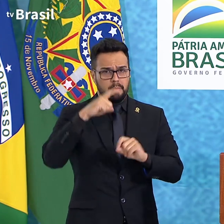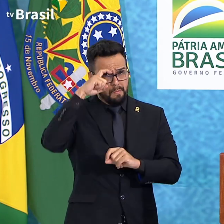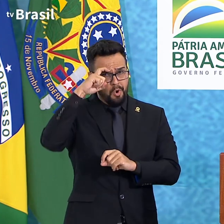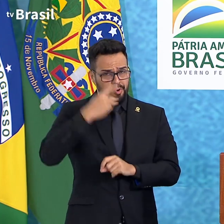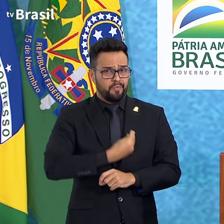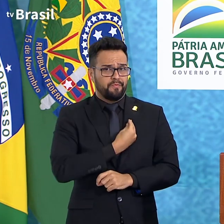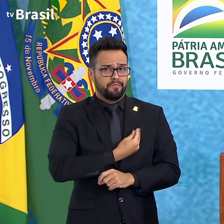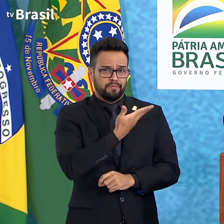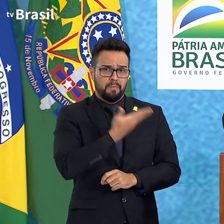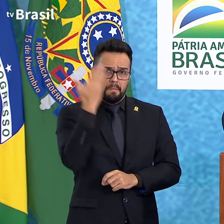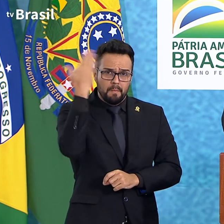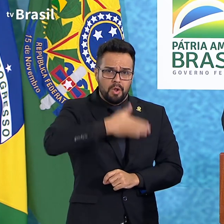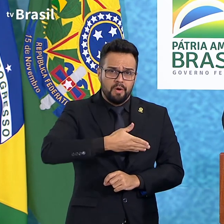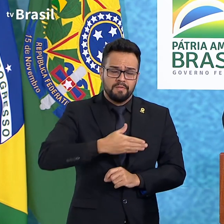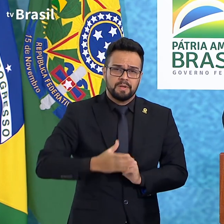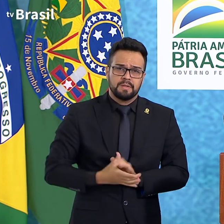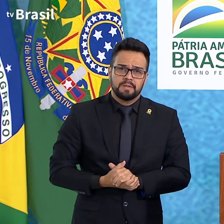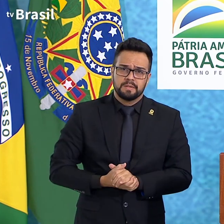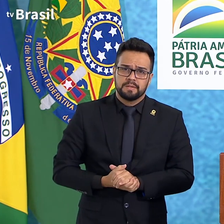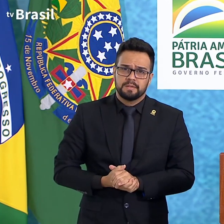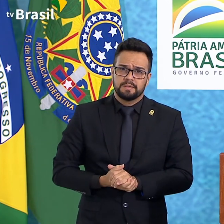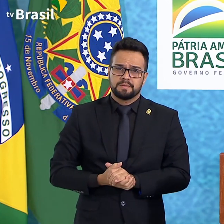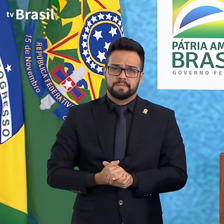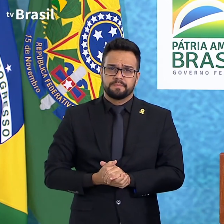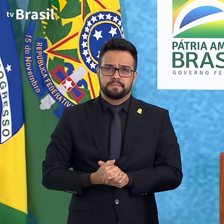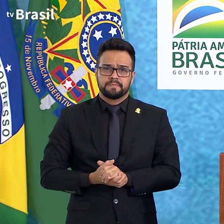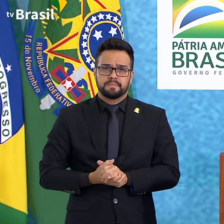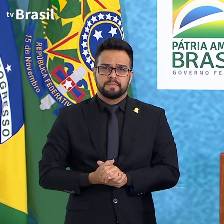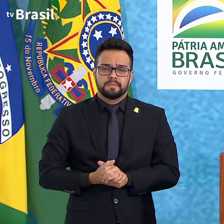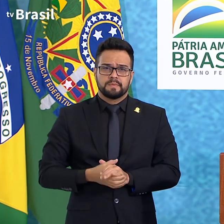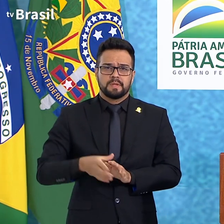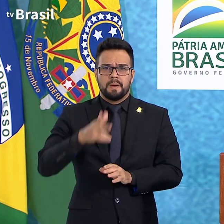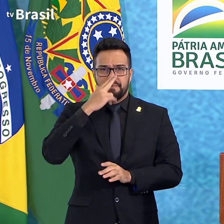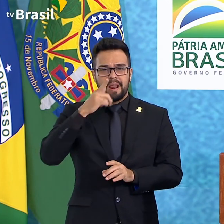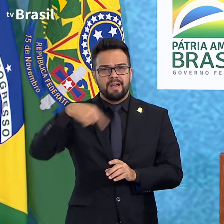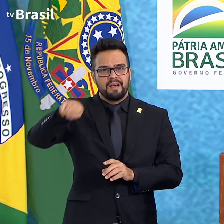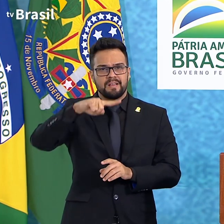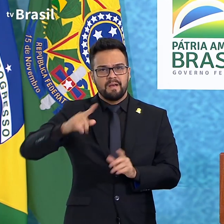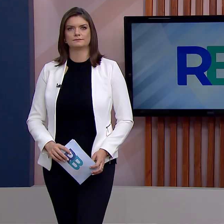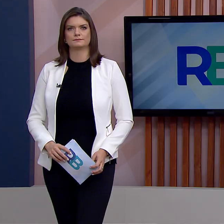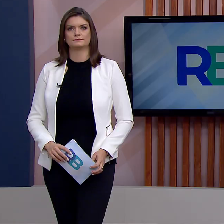seja temida pelos marginais e não pelo cidadão de bem.